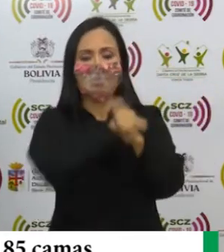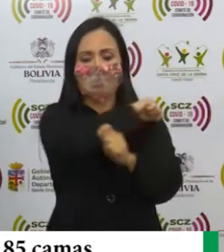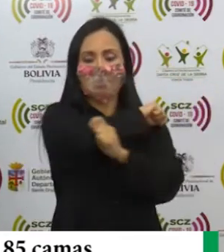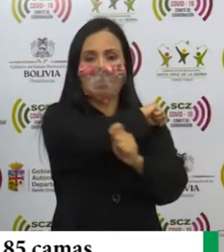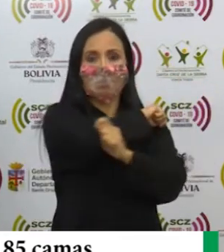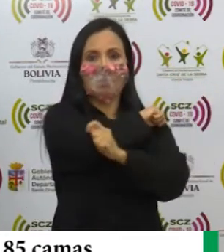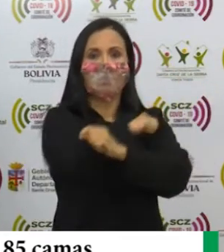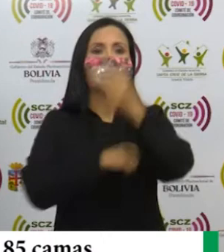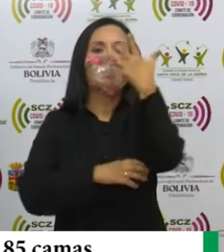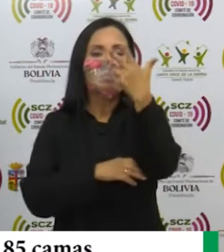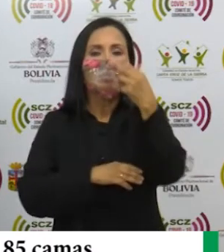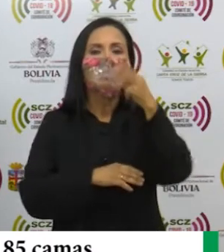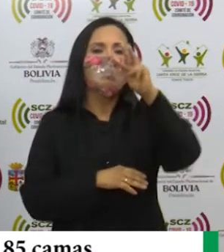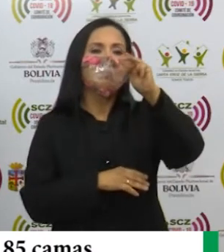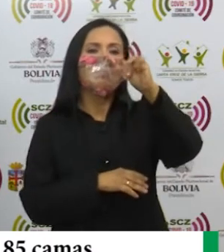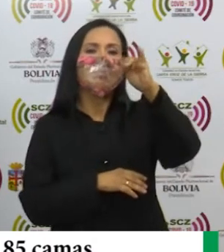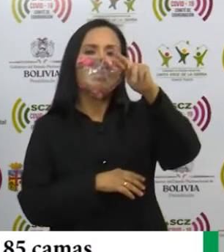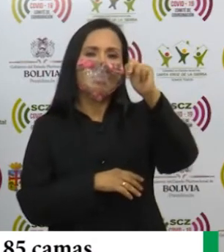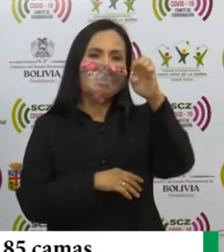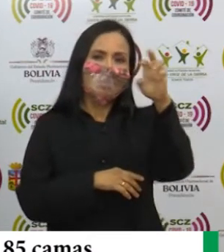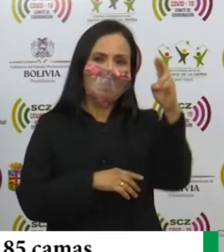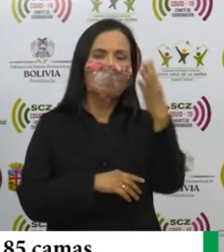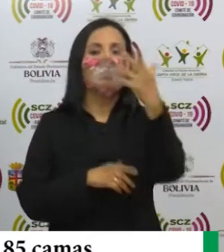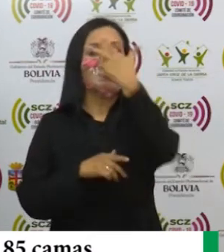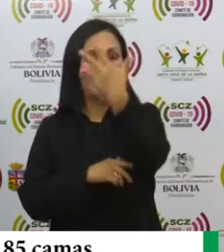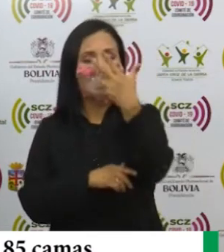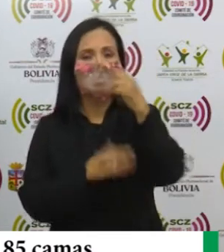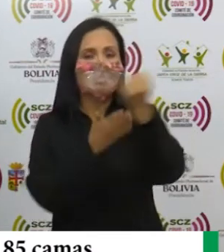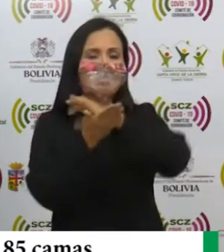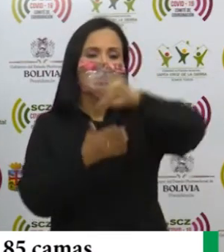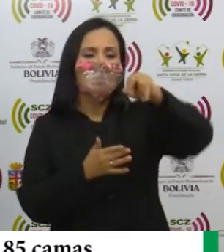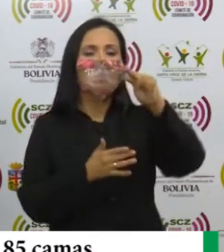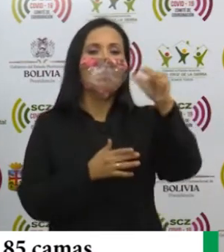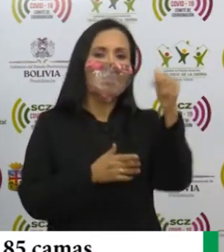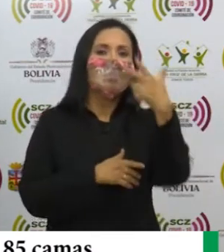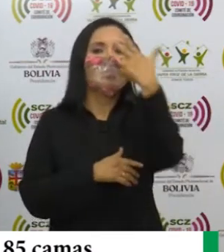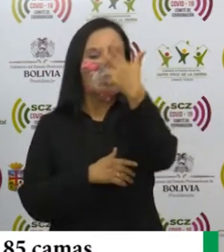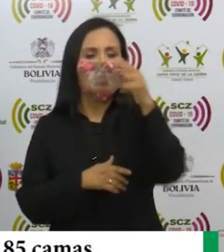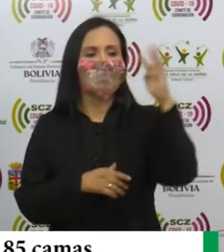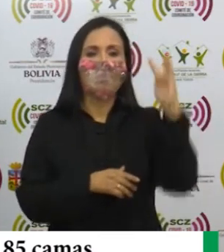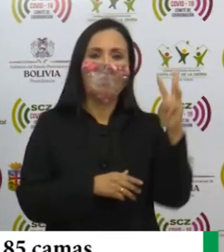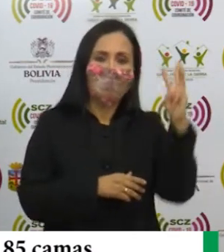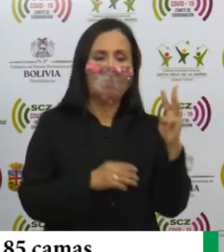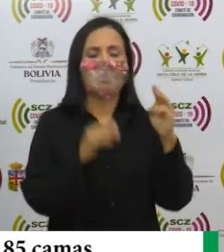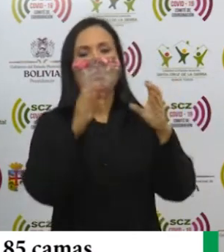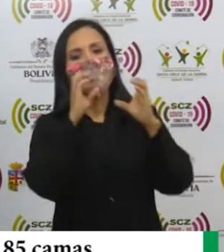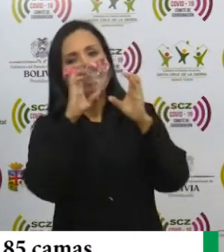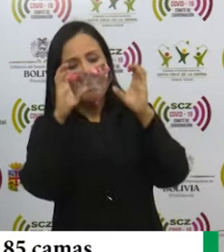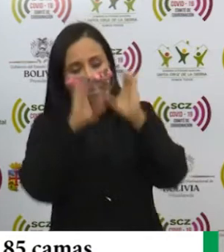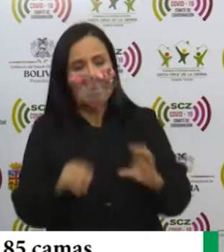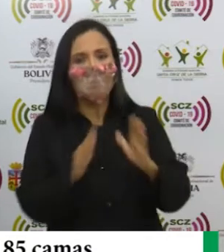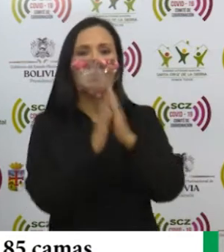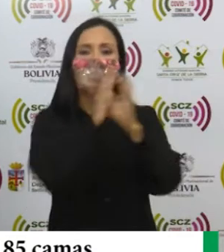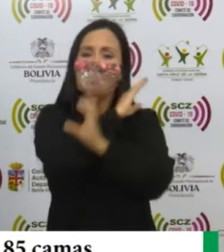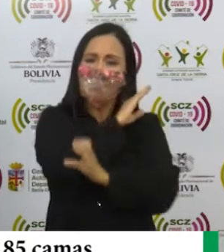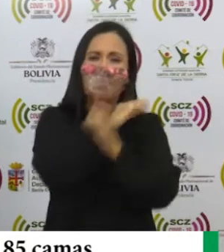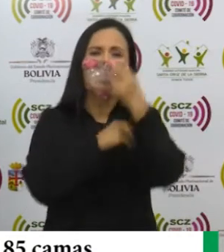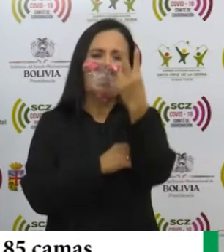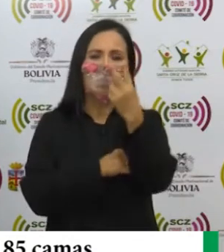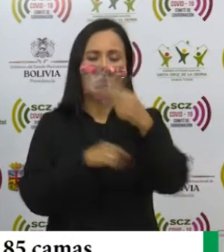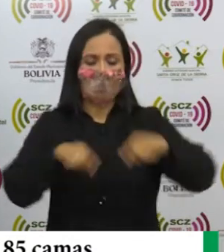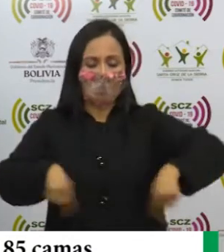Torno, 3 de Mineros, 3 de San Julián, 3 de Guarnes, Camiri, 2, Concepción